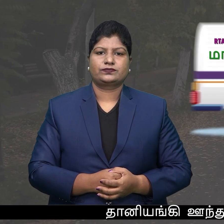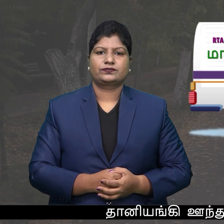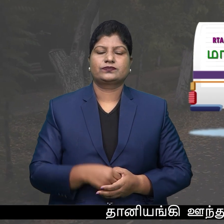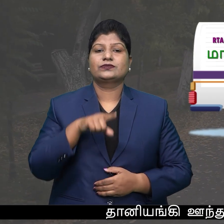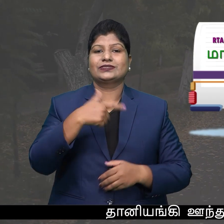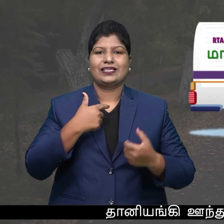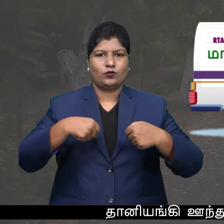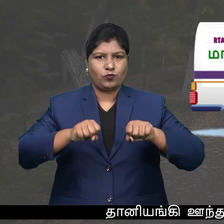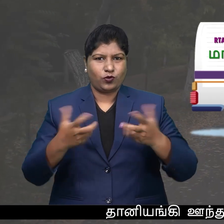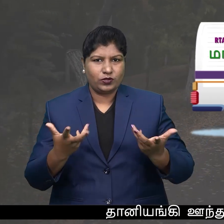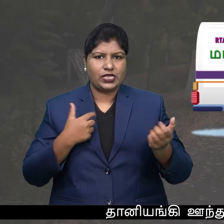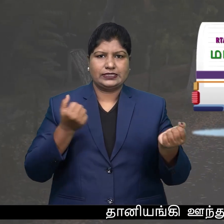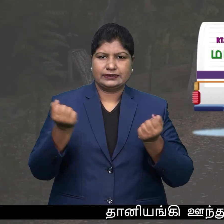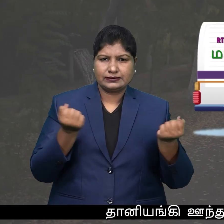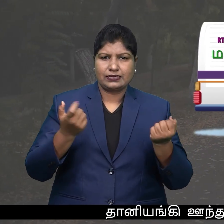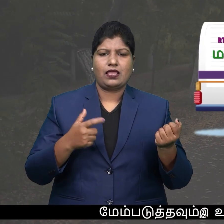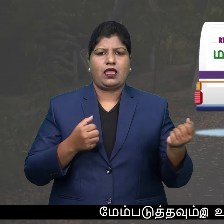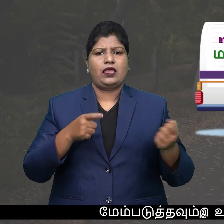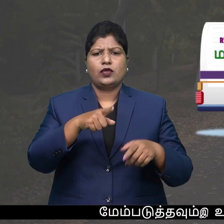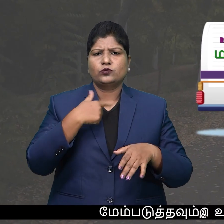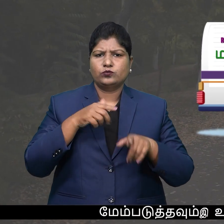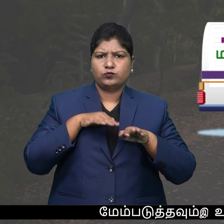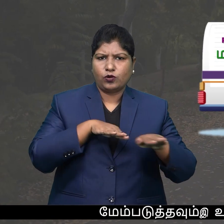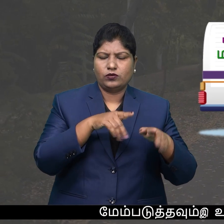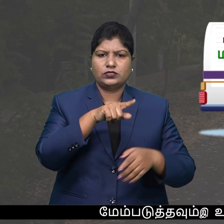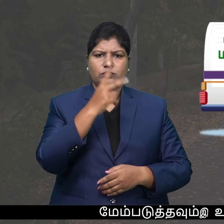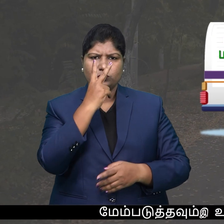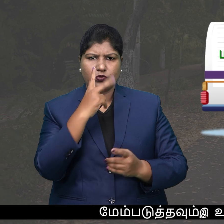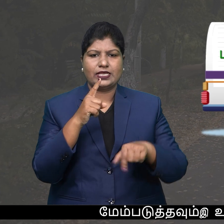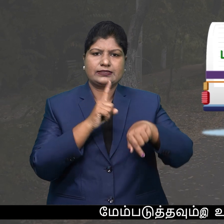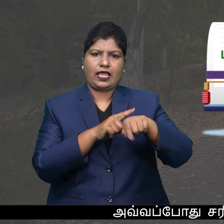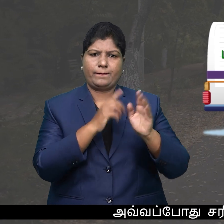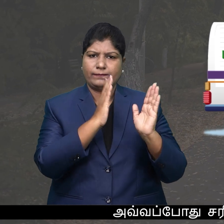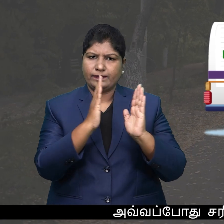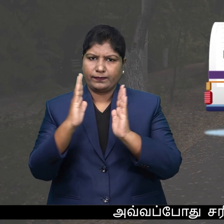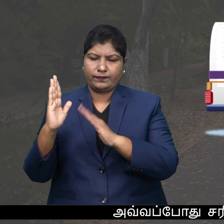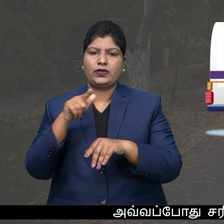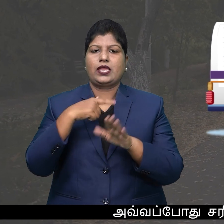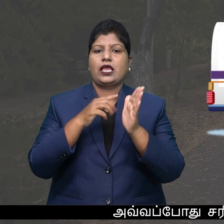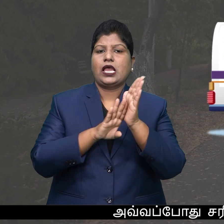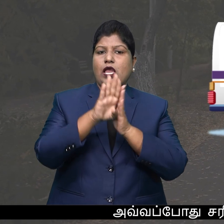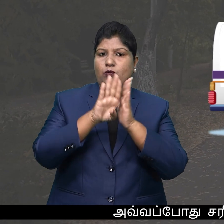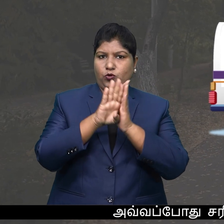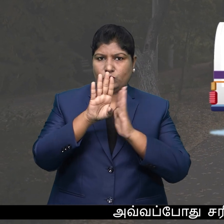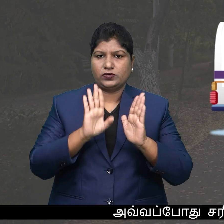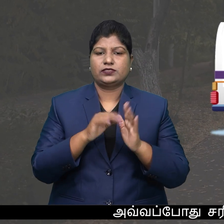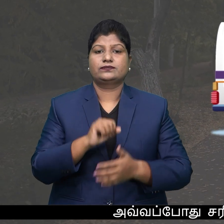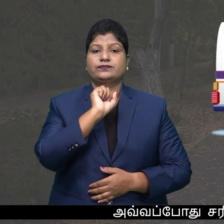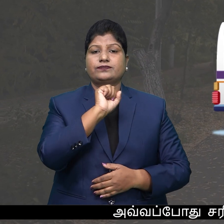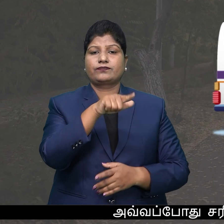தானியங்கி ஊந்துகளின் செயல்திறனை மேம்படுத்தவும் கழிவுகளை குறைக்கவும் அவ்வப்போது சரிபார்க்கப்படுகின்றன.